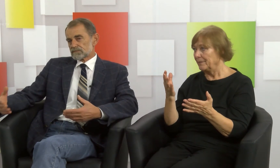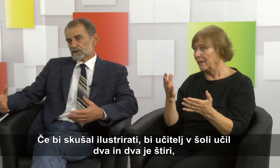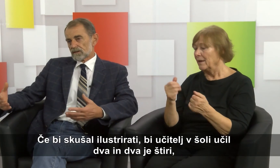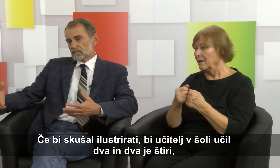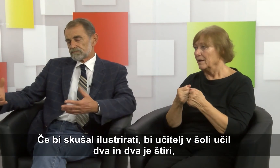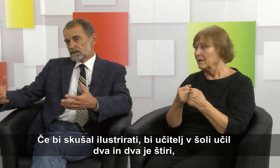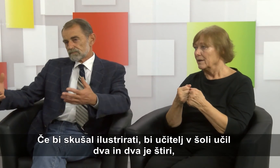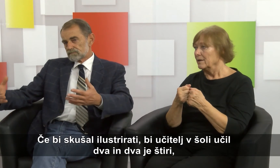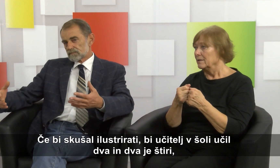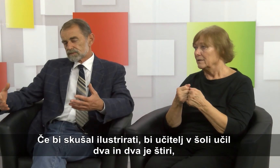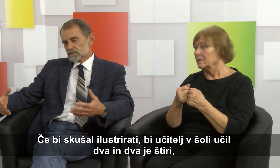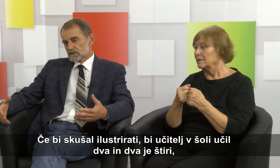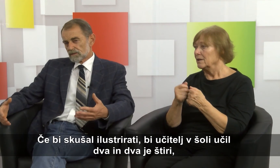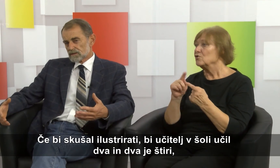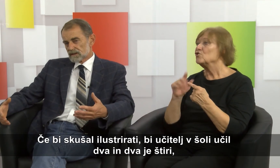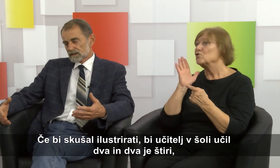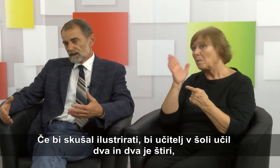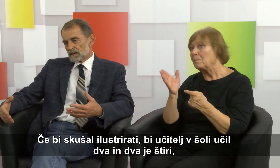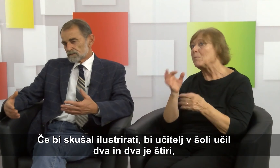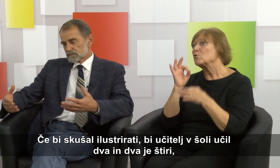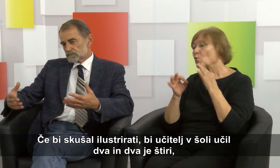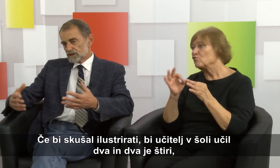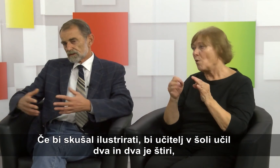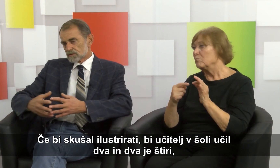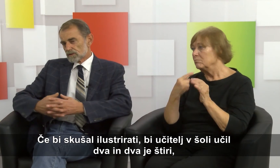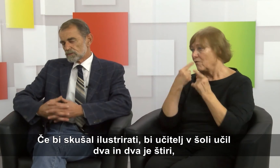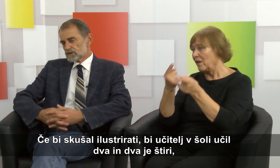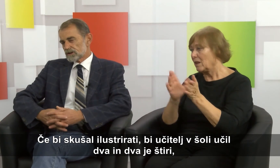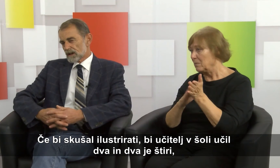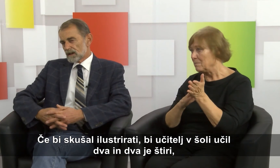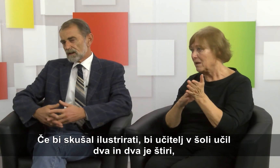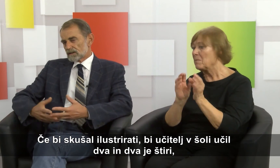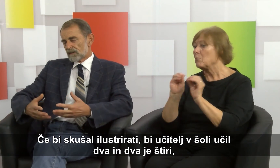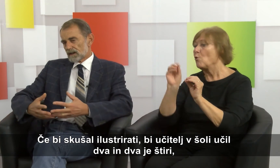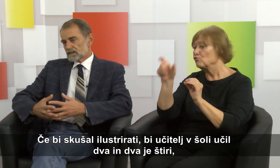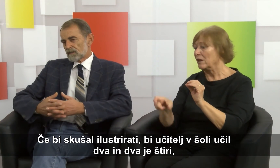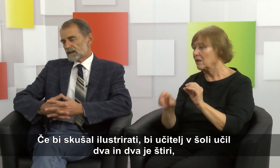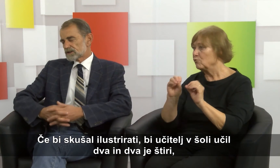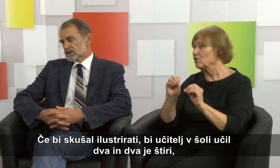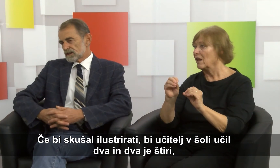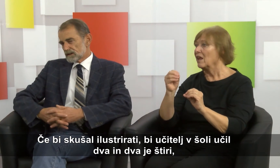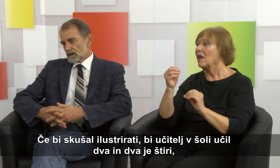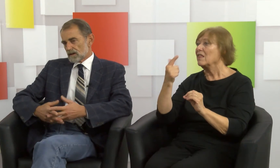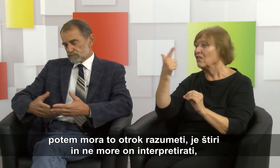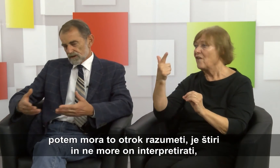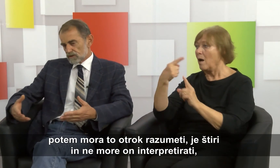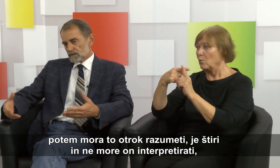Če bi skušal ilustrirati, da učitelj v šoli uči, ne, 2 in 2 je 4, potem mora otrok